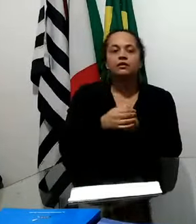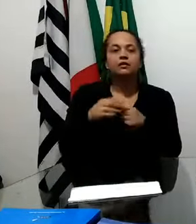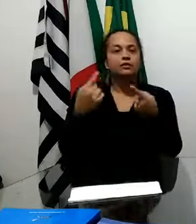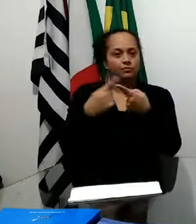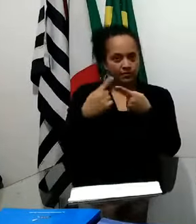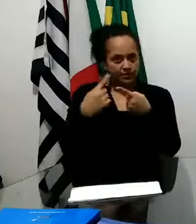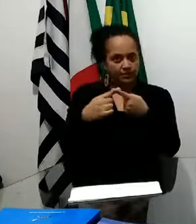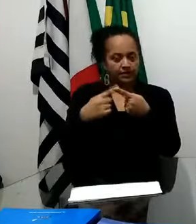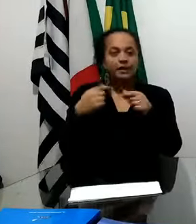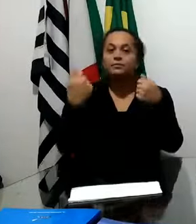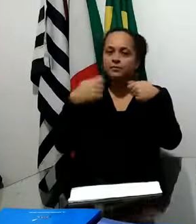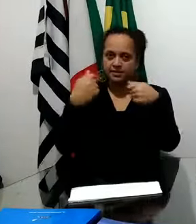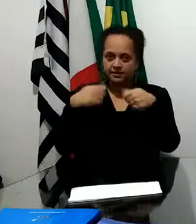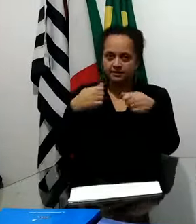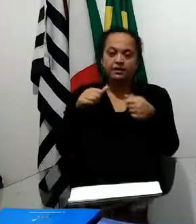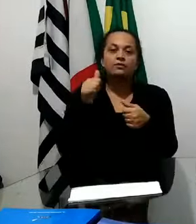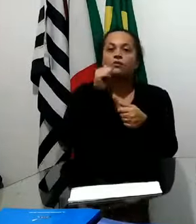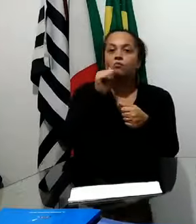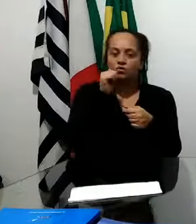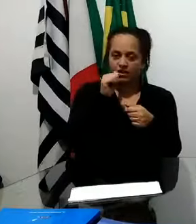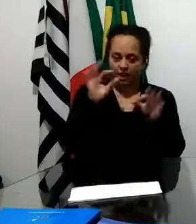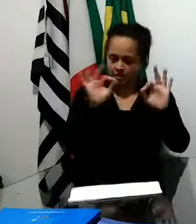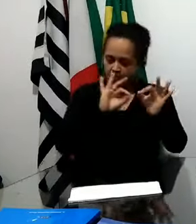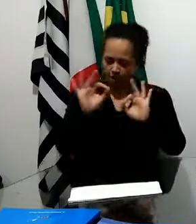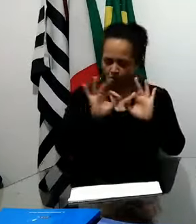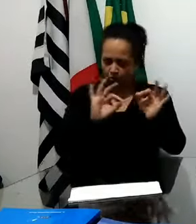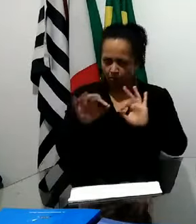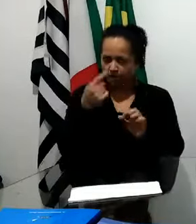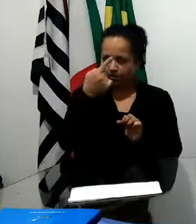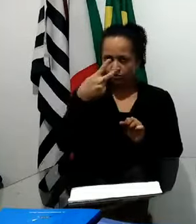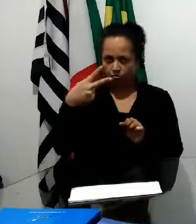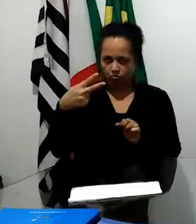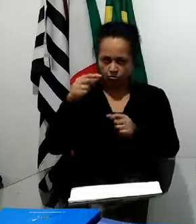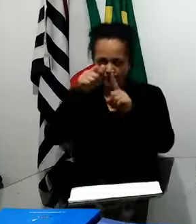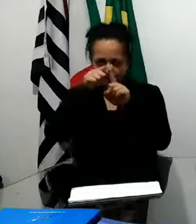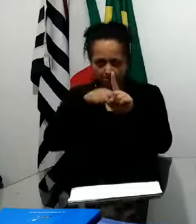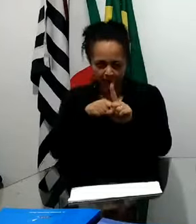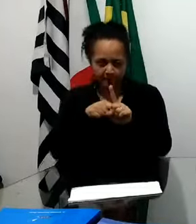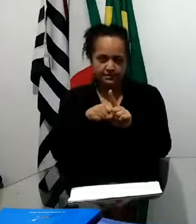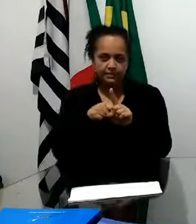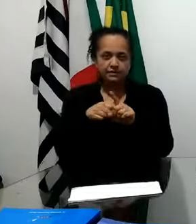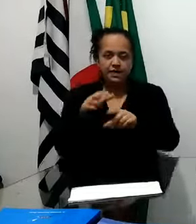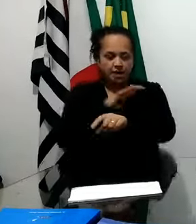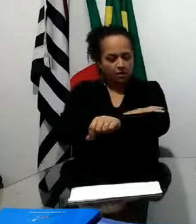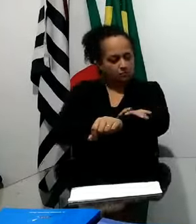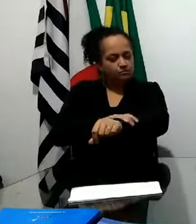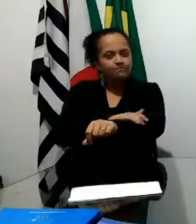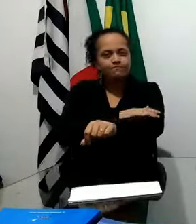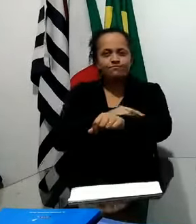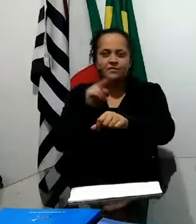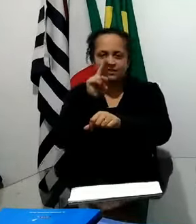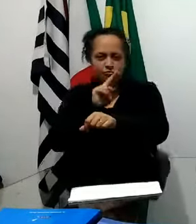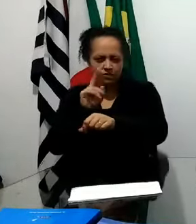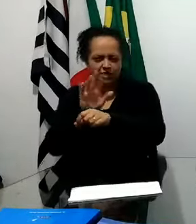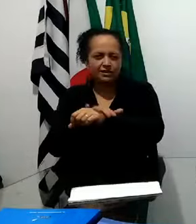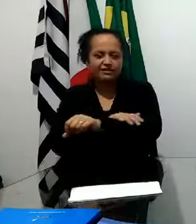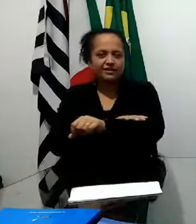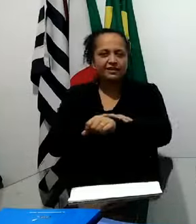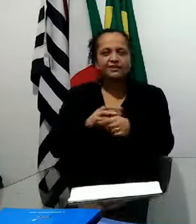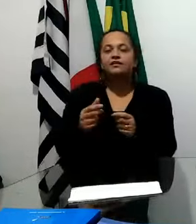se cumpriam os dias de seu embelezamento, 6 meses com óleo de mirra, e 6 meses